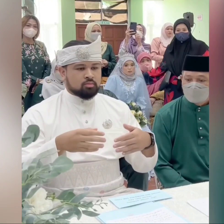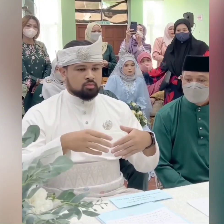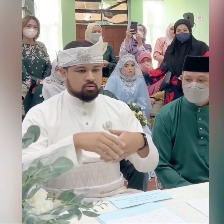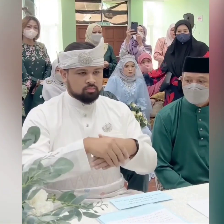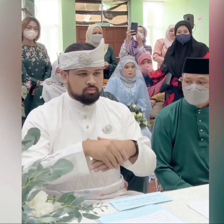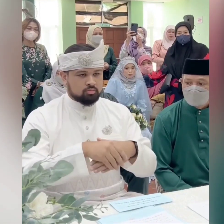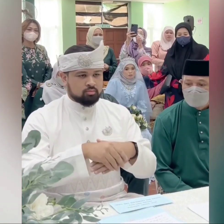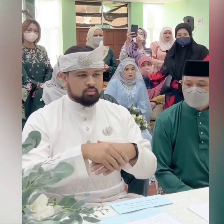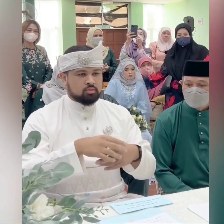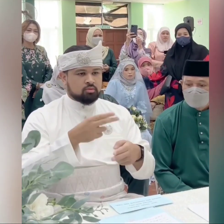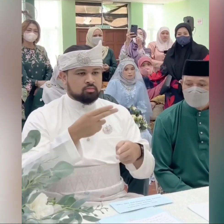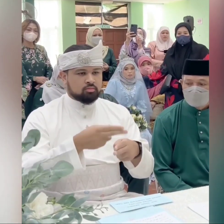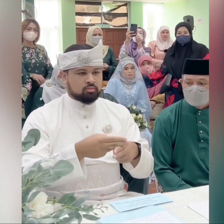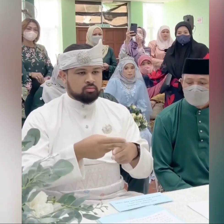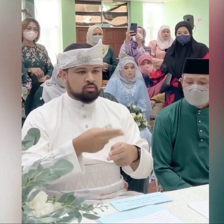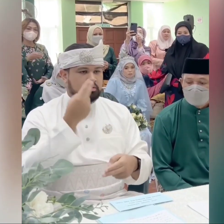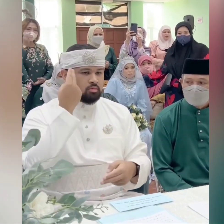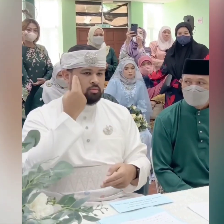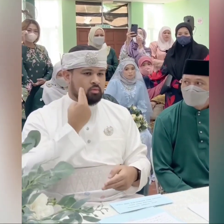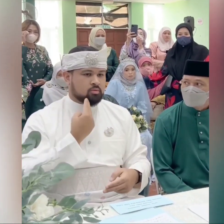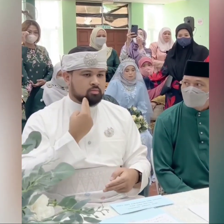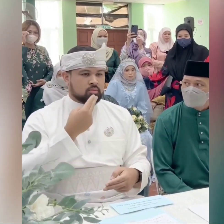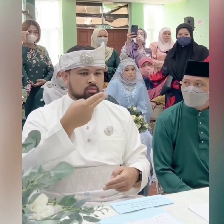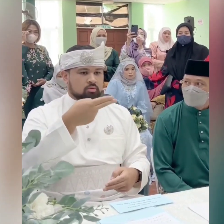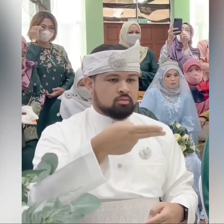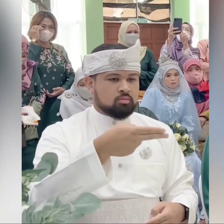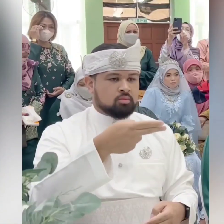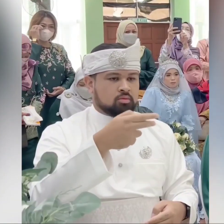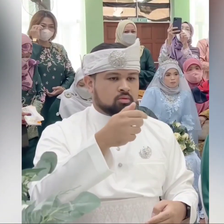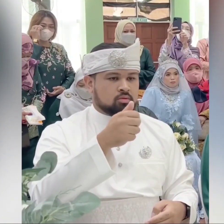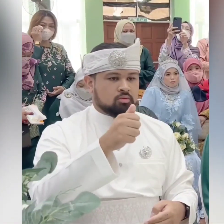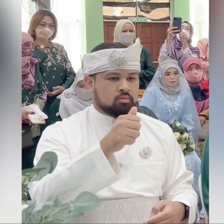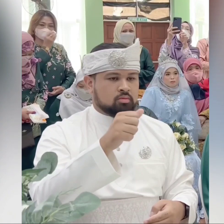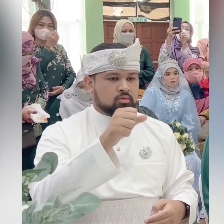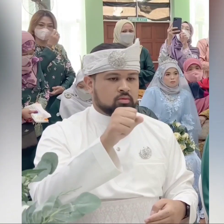Saya berharap dengan saya berharap dengan maskapai dengan harus berharap dengan